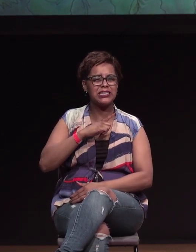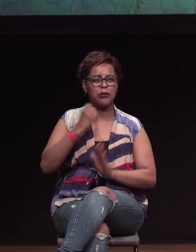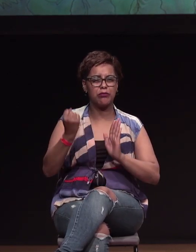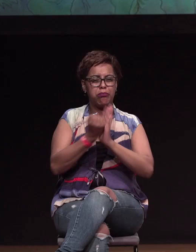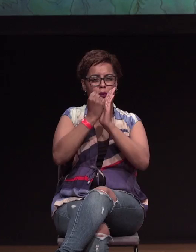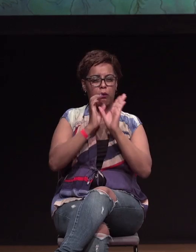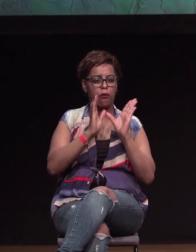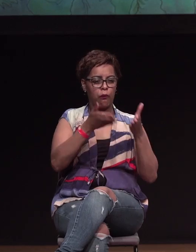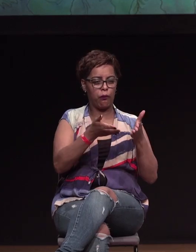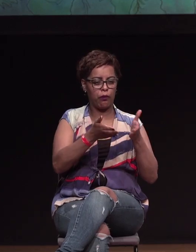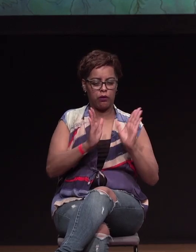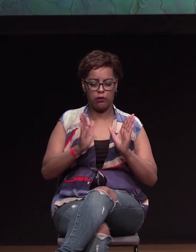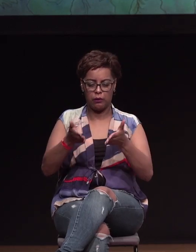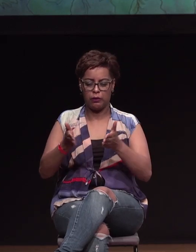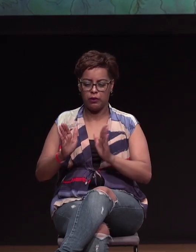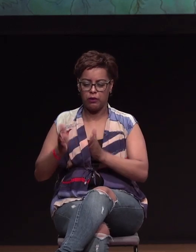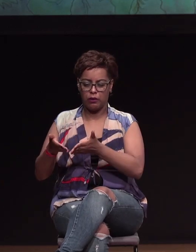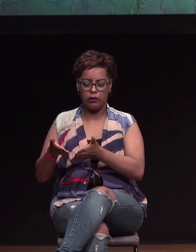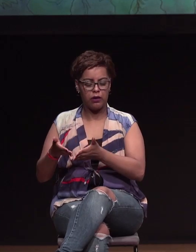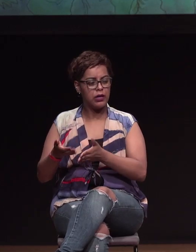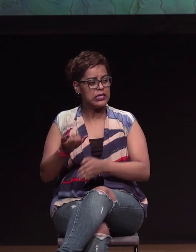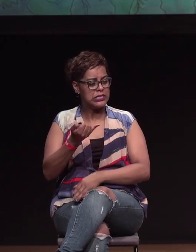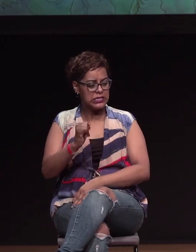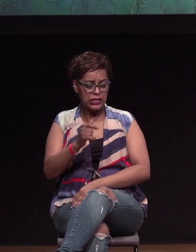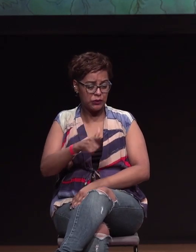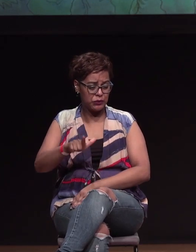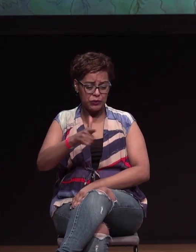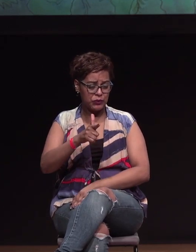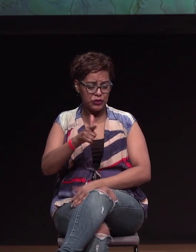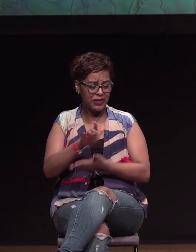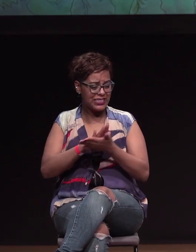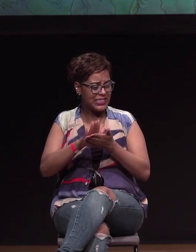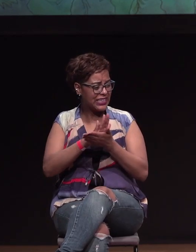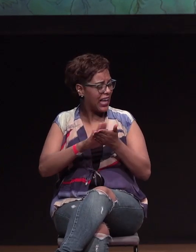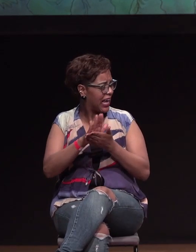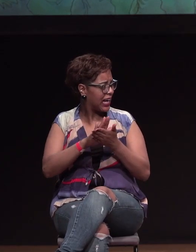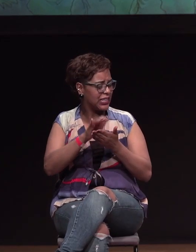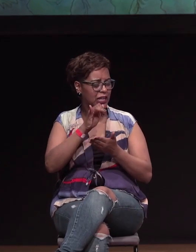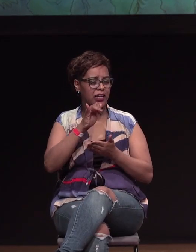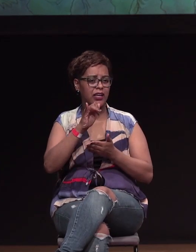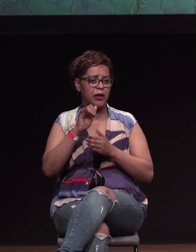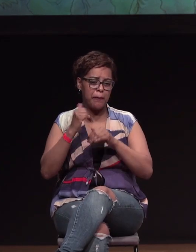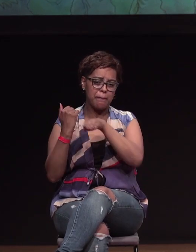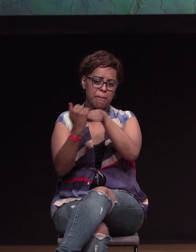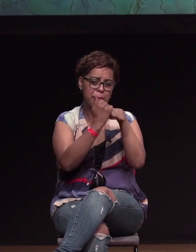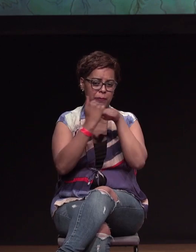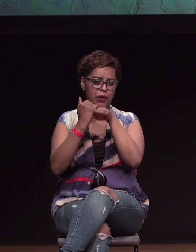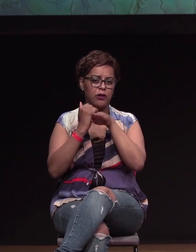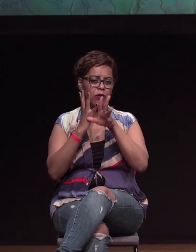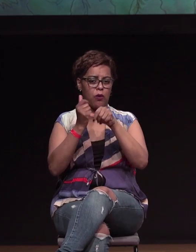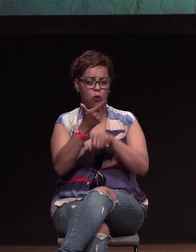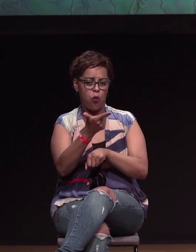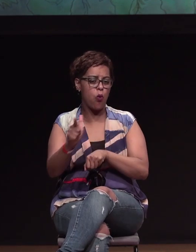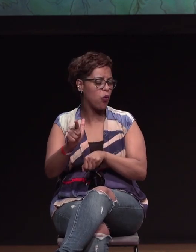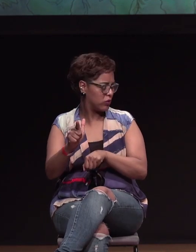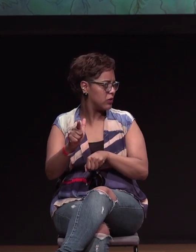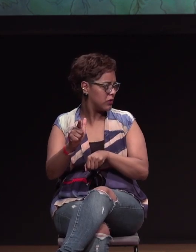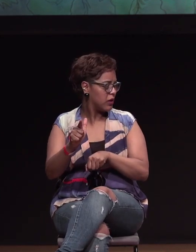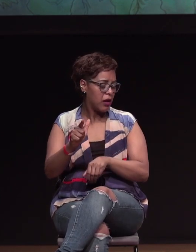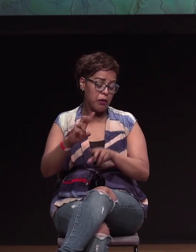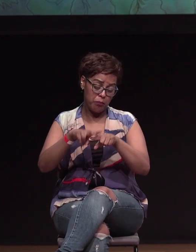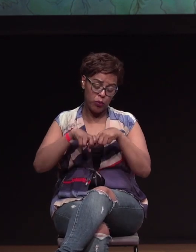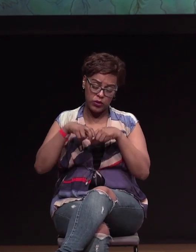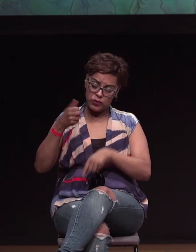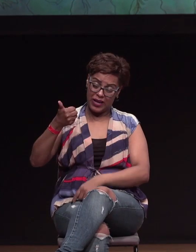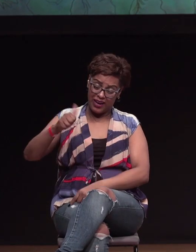identitário, como se não houvesse universalidade na produção dessas pessoas e que, portanto, o trabalho de crítica